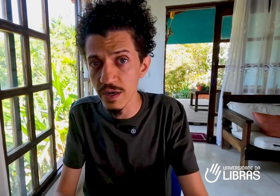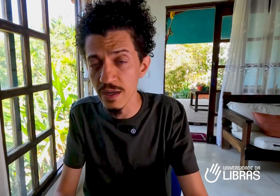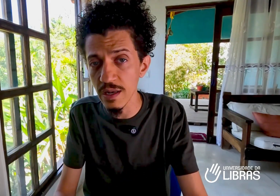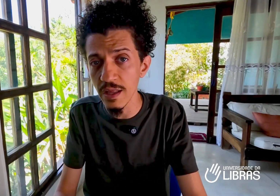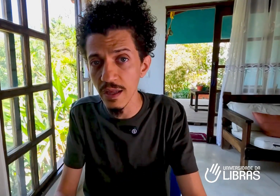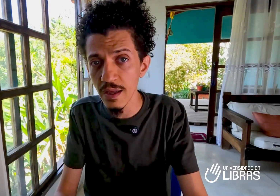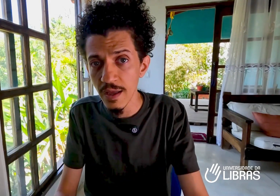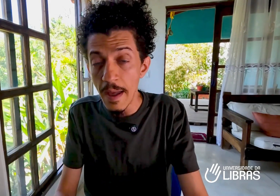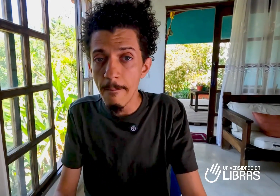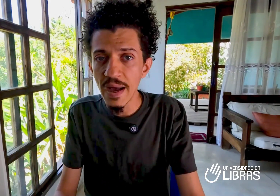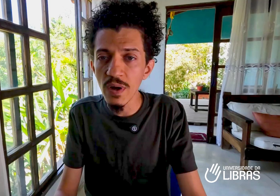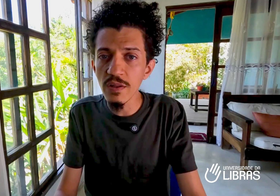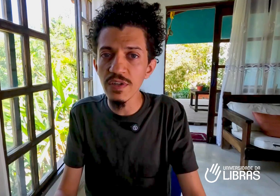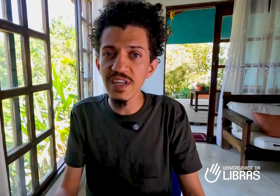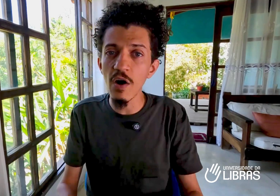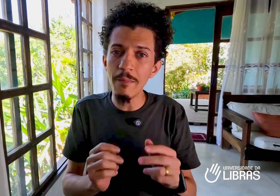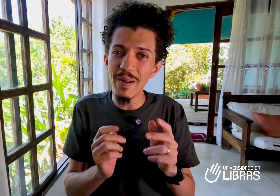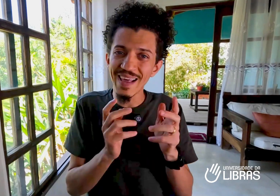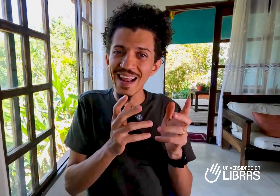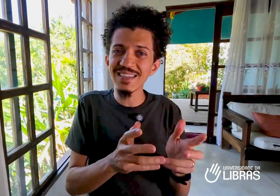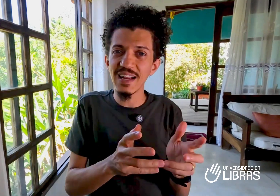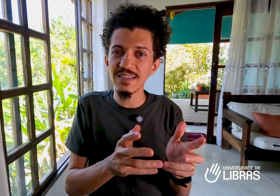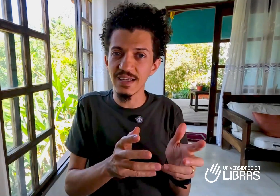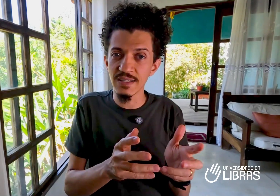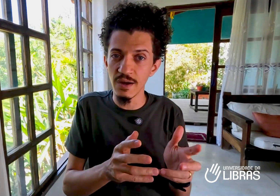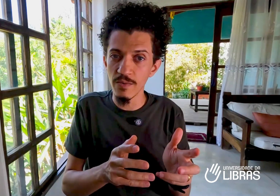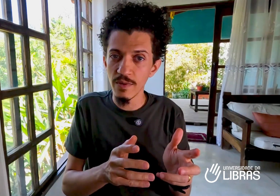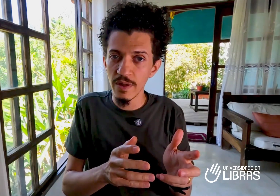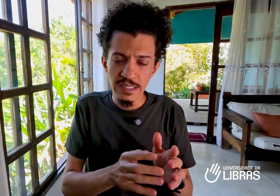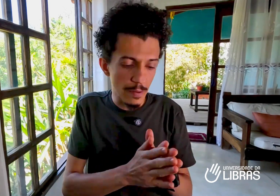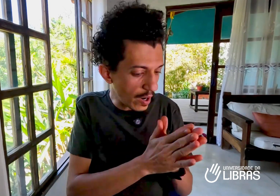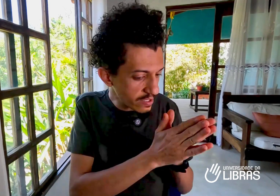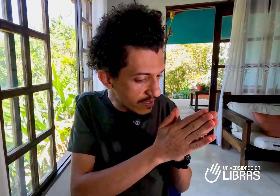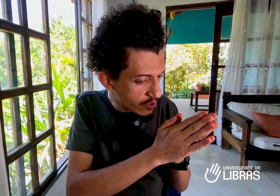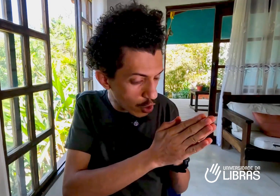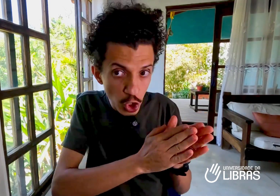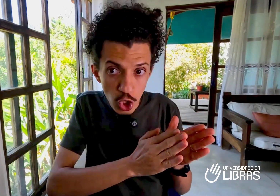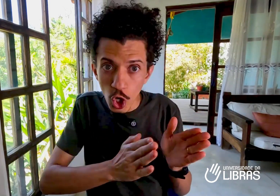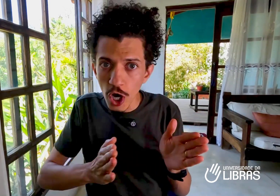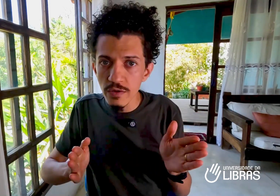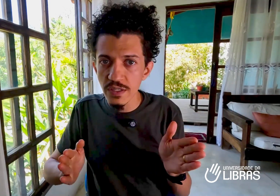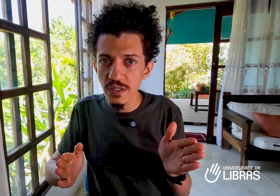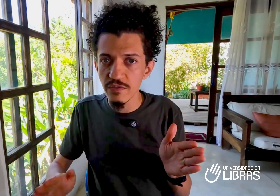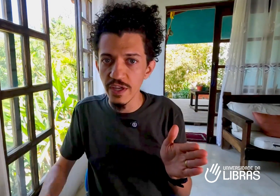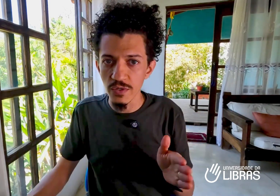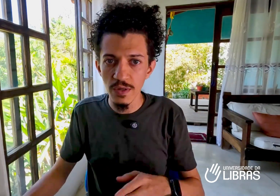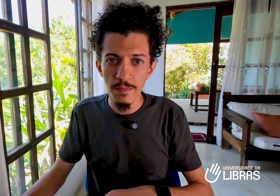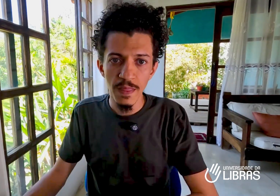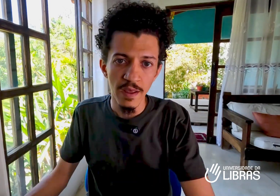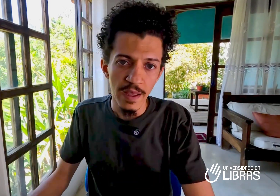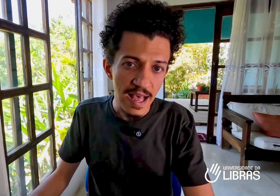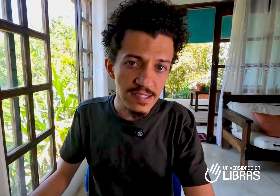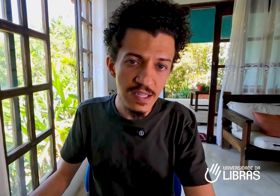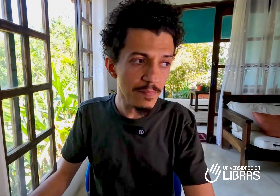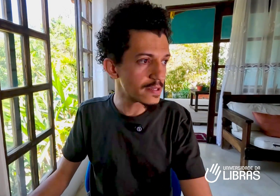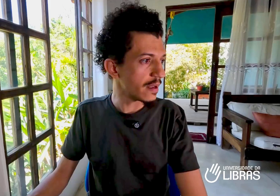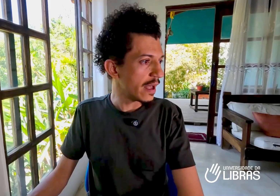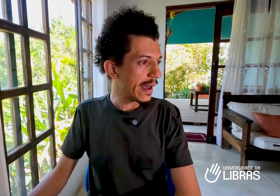aquilo ali. Mas quando você olha para aquela sinalização, você pode ter assistido todos esses vídeos. É simples. É um